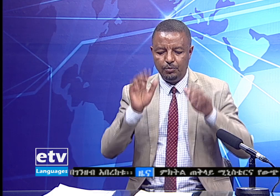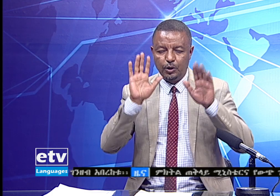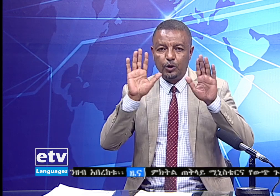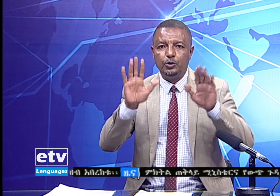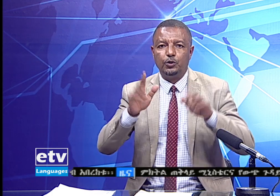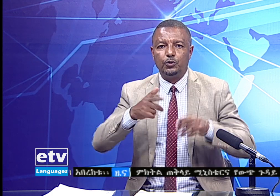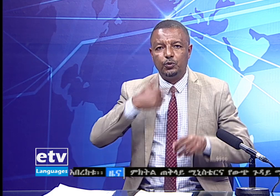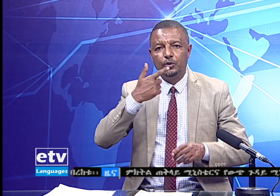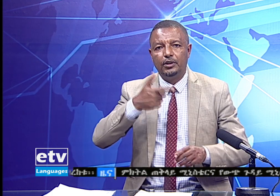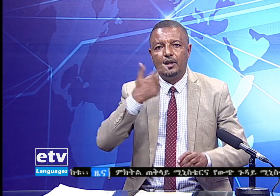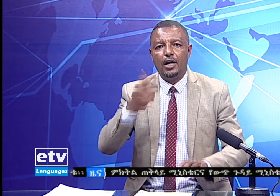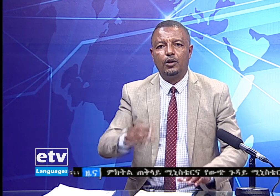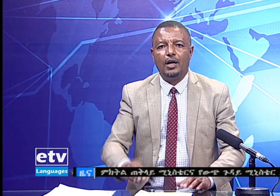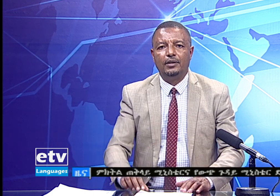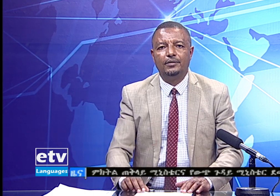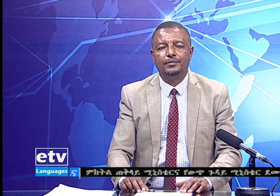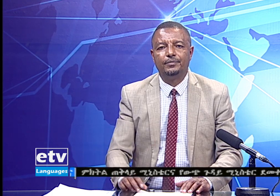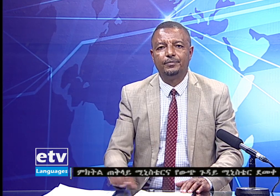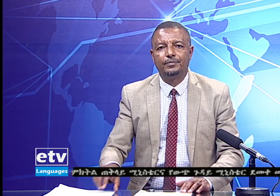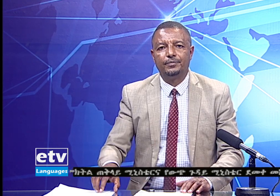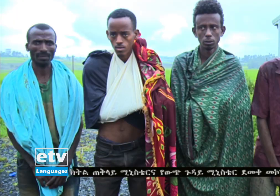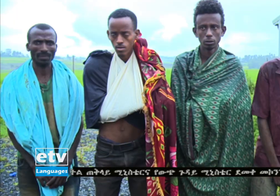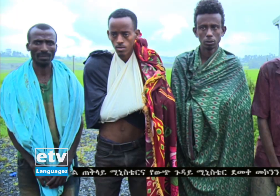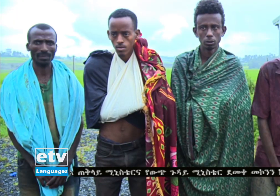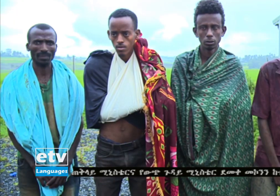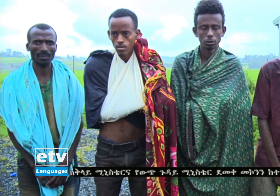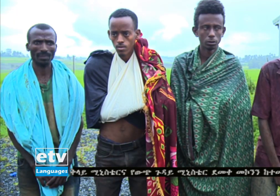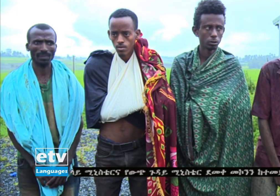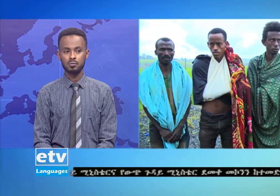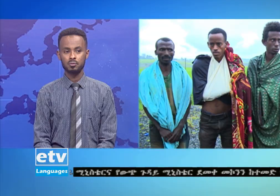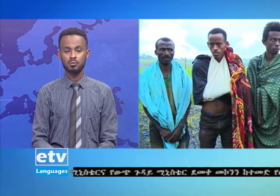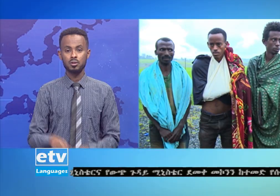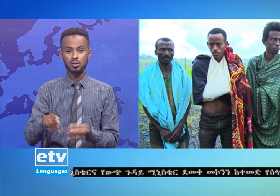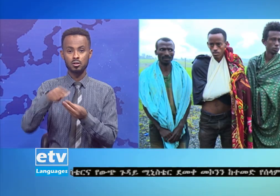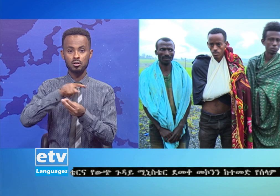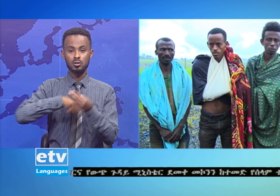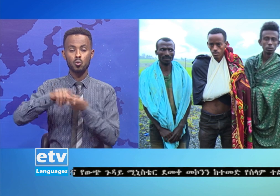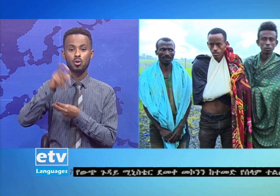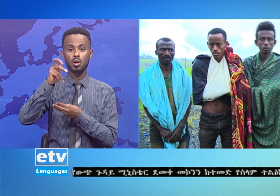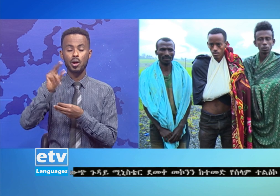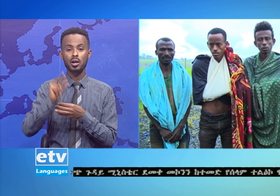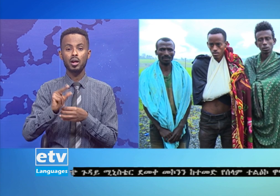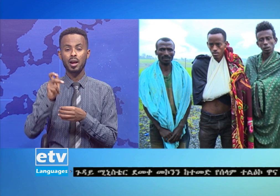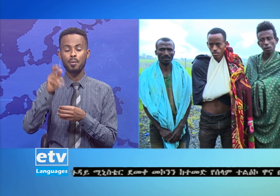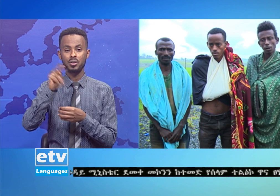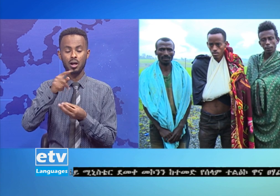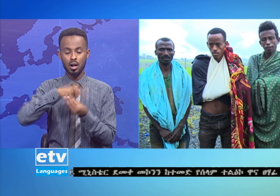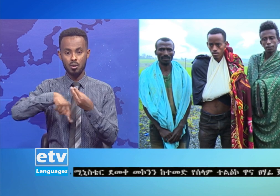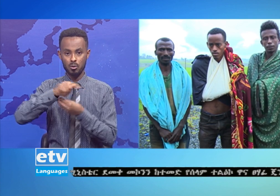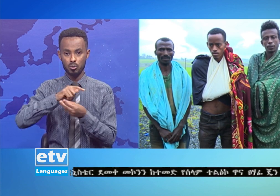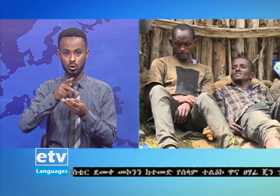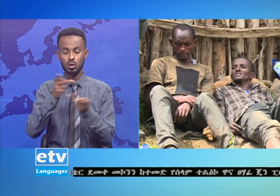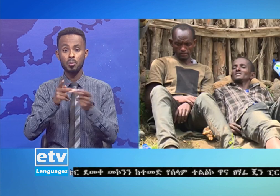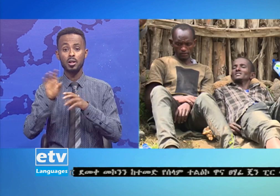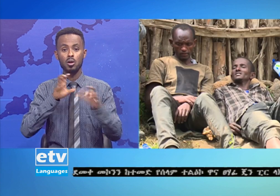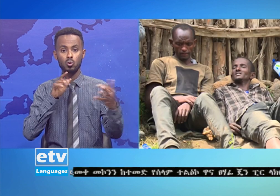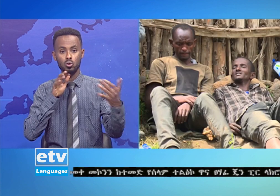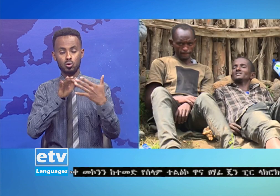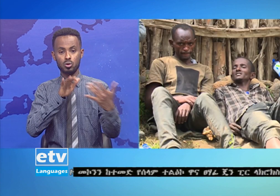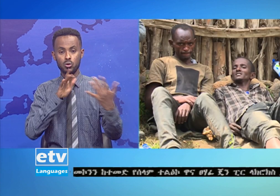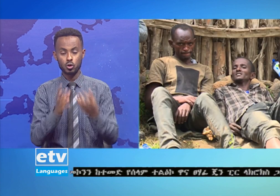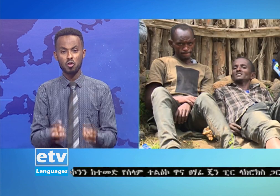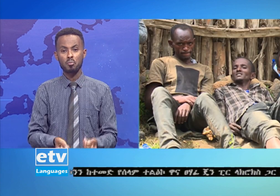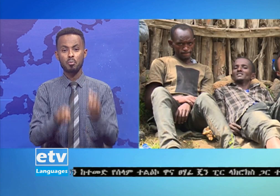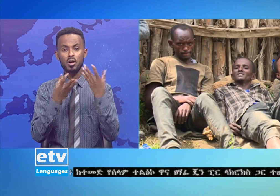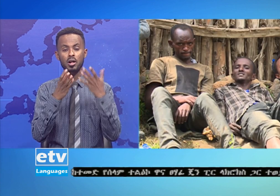እንደሆነ ምርኮኞቹ ተናግረዋል። ሰሞኑን በደባርቅና ዳባት አማካኝ ቦታዎች በተካሄዱት ውጊያዎች